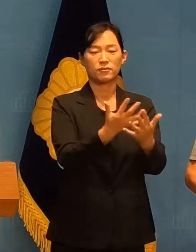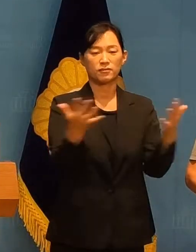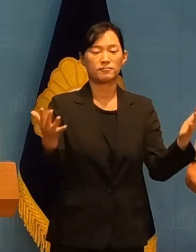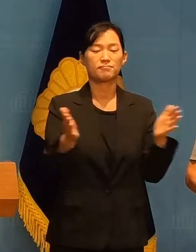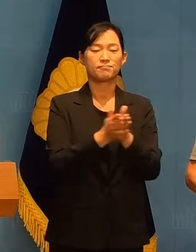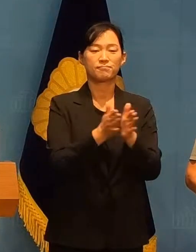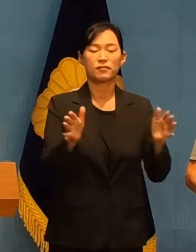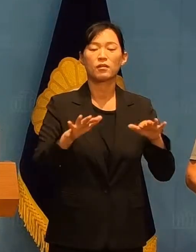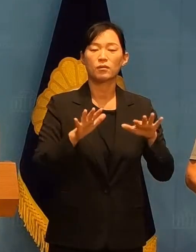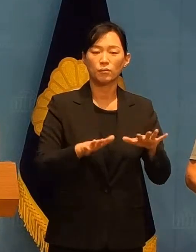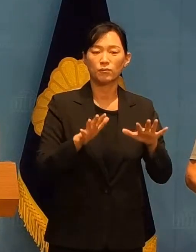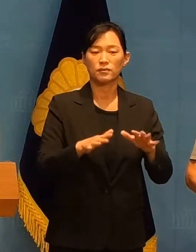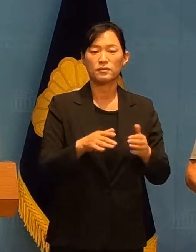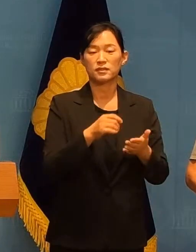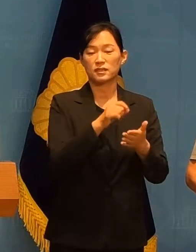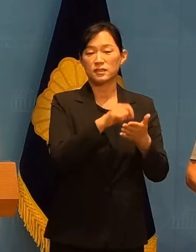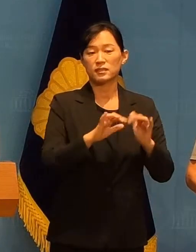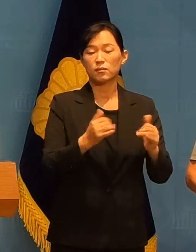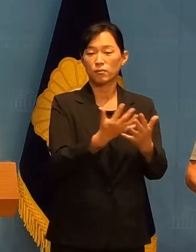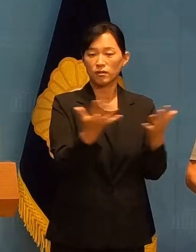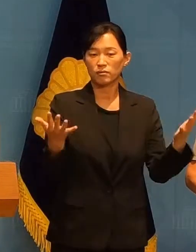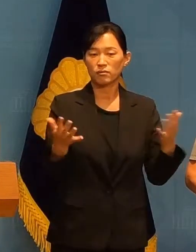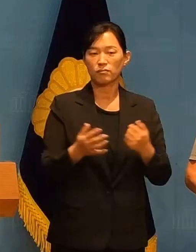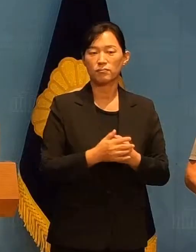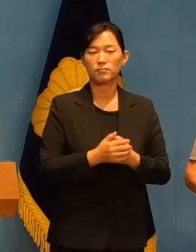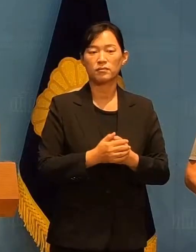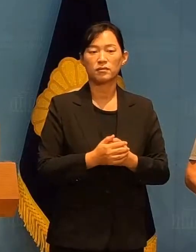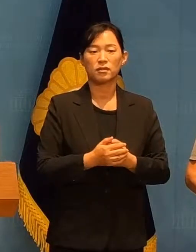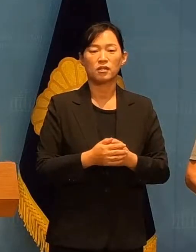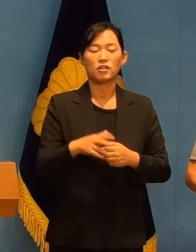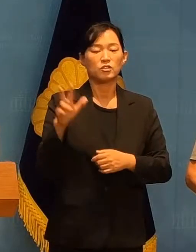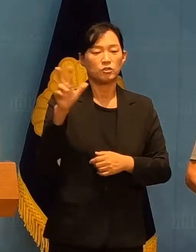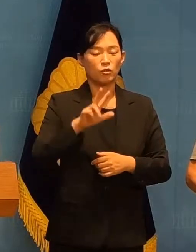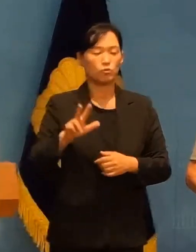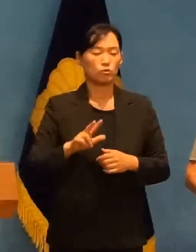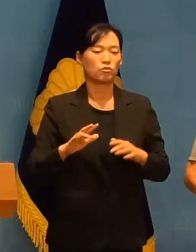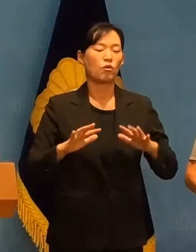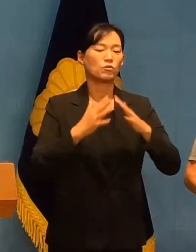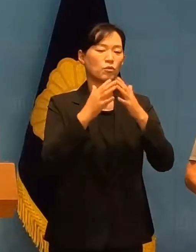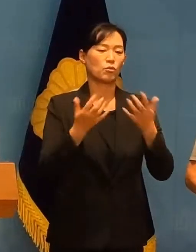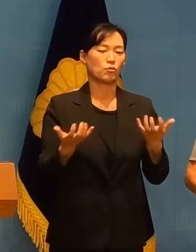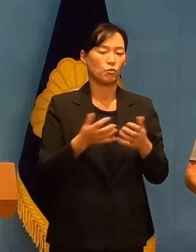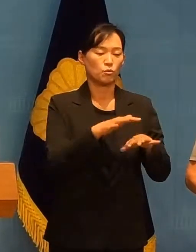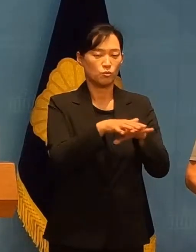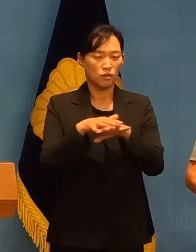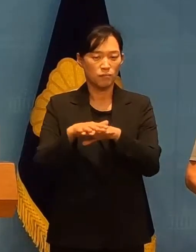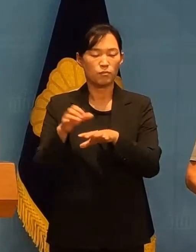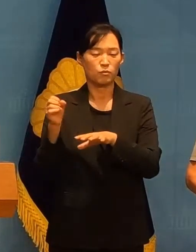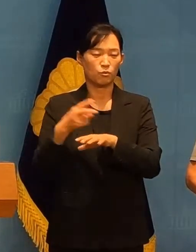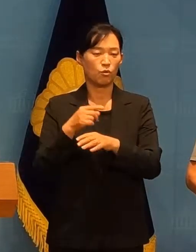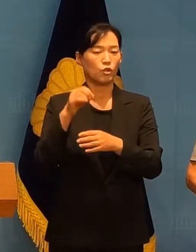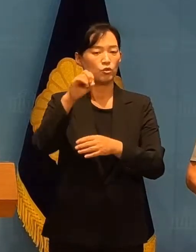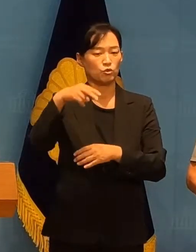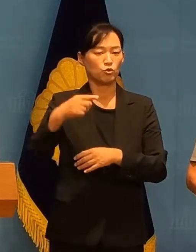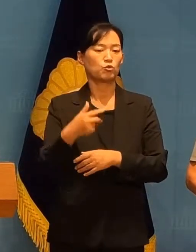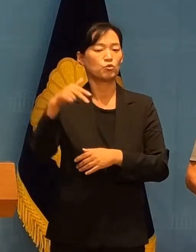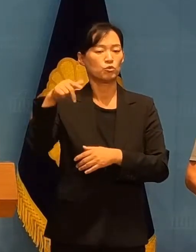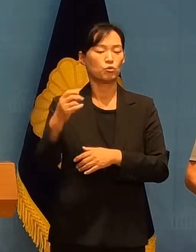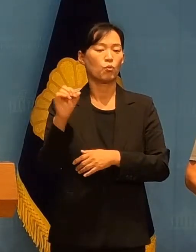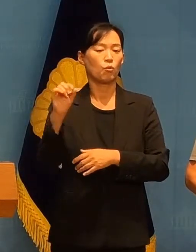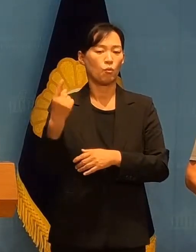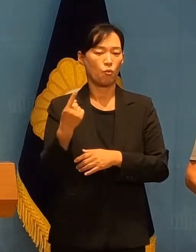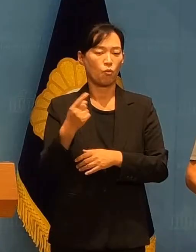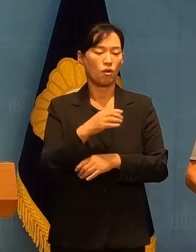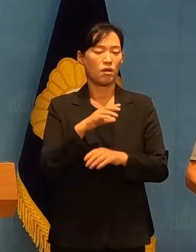하겠습니다. 오늘 기자회견은 민주노총 전국건설노동조합과 윤종우 의원실이 진보당 윤종우